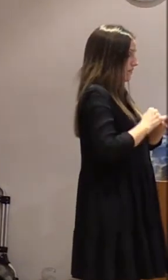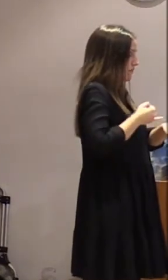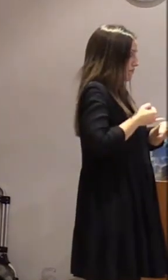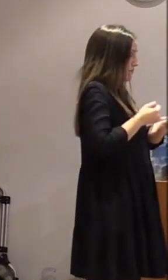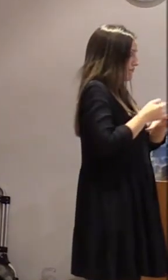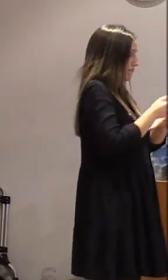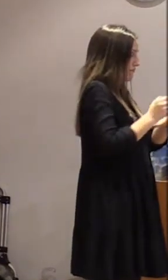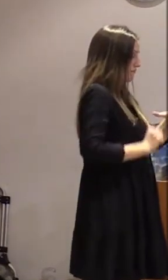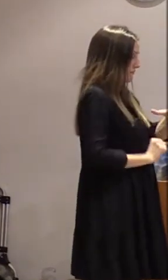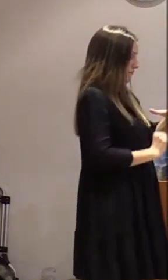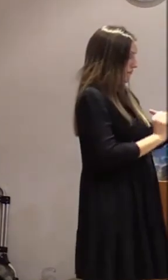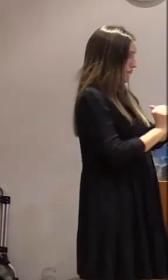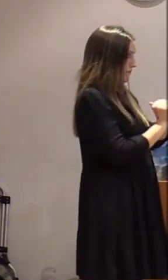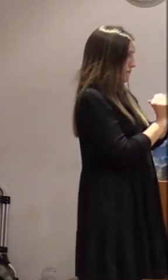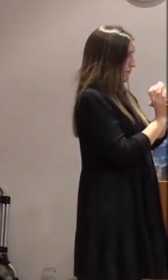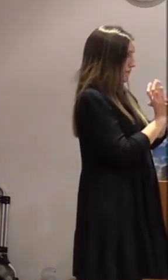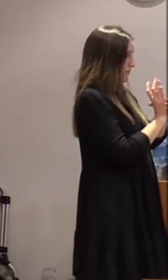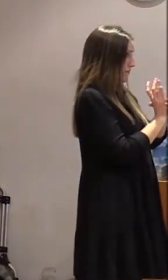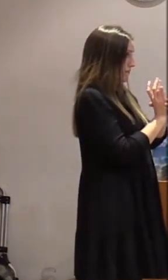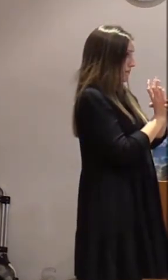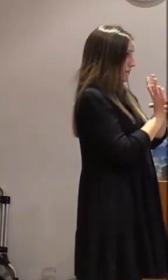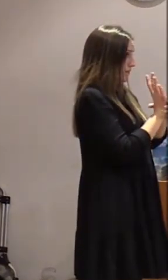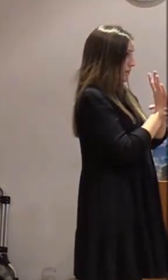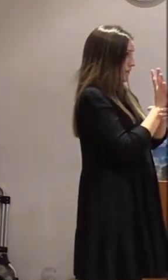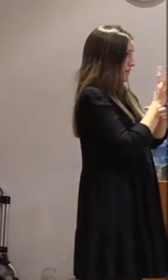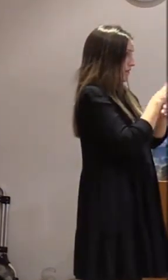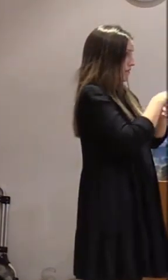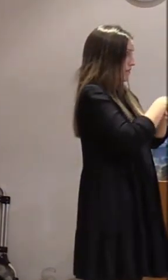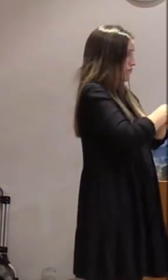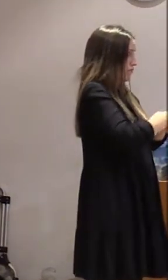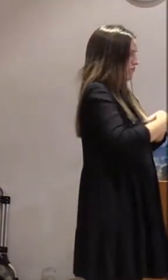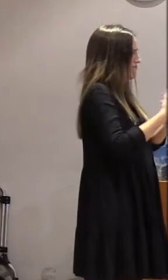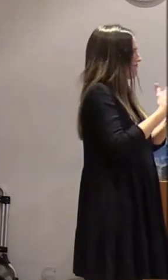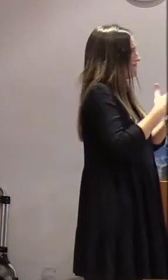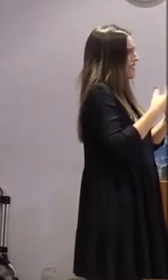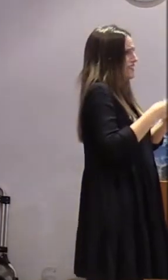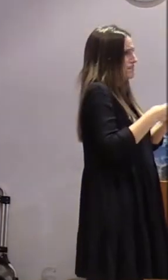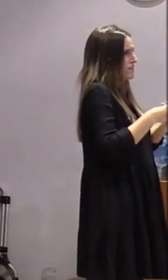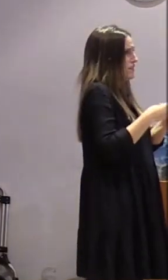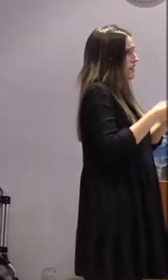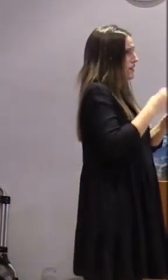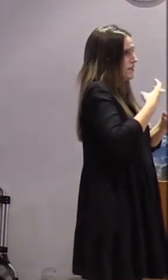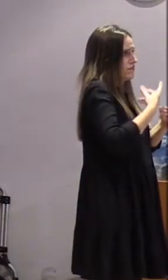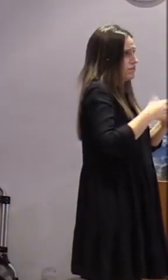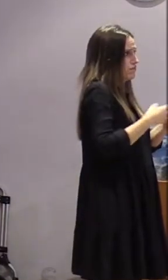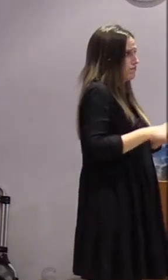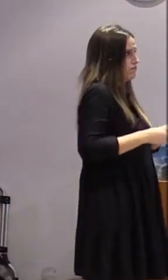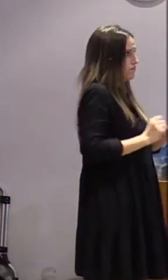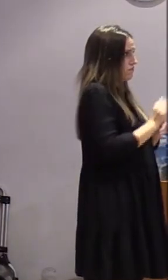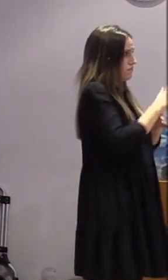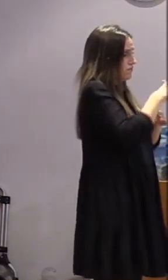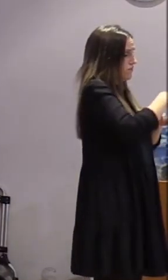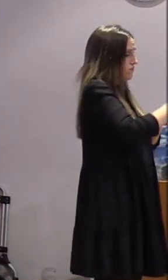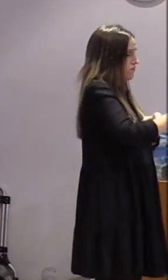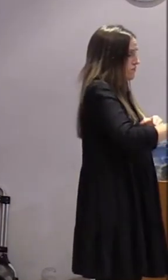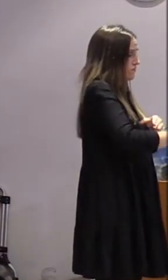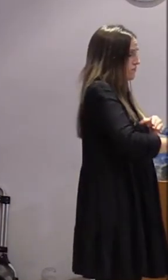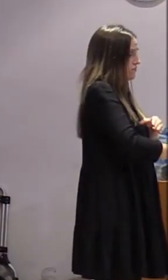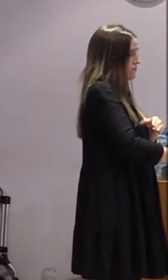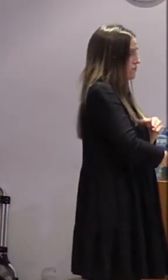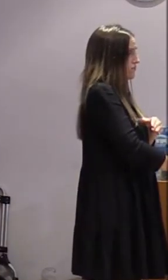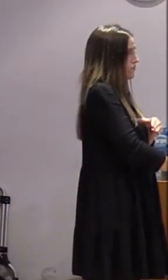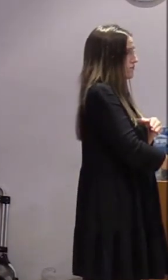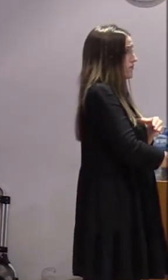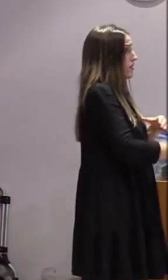de ahí emerge de la caldera magmática todo tipo de materiales, y sobre todo el volcán surge hacia la atmósfera